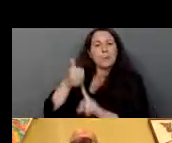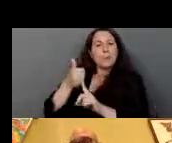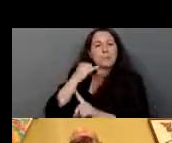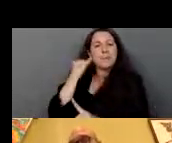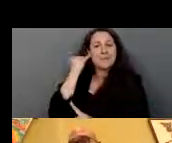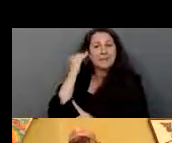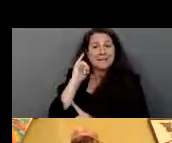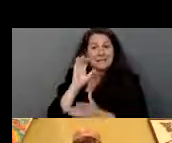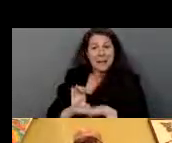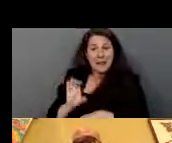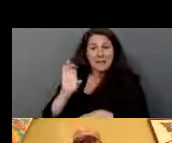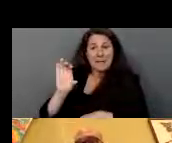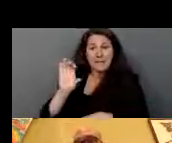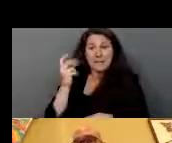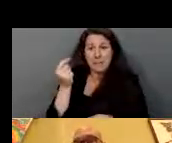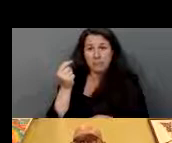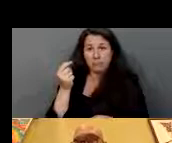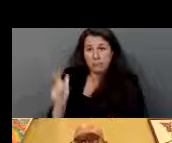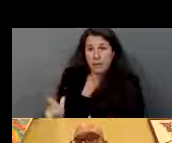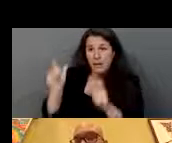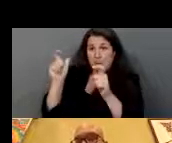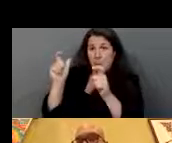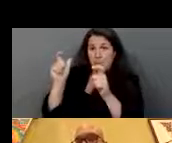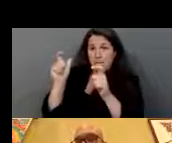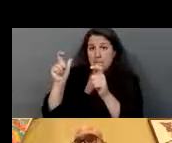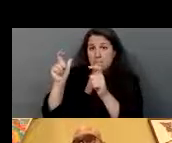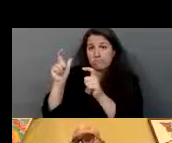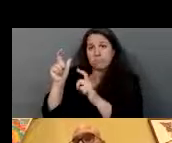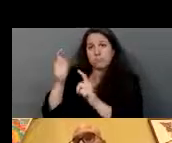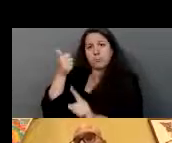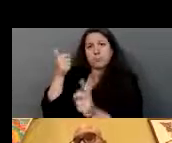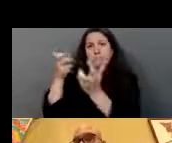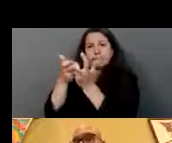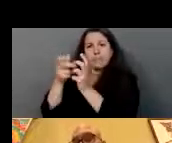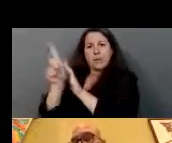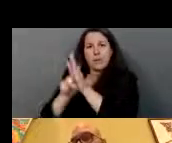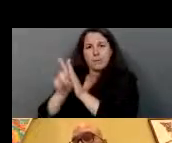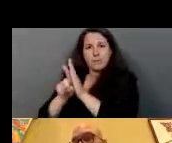investir l'argent pour transformer les immeubles pour réduire leur empreinte carbone, ils devraient en même temps